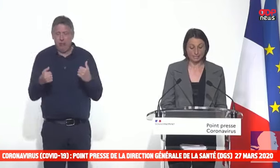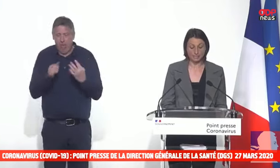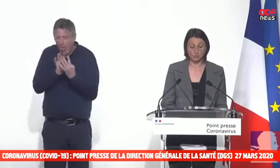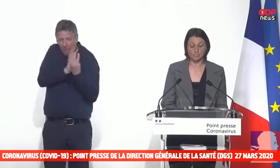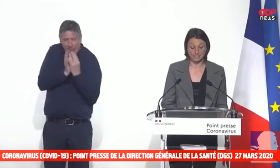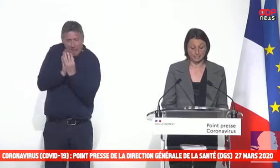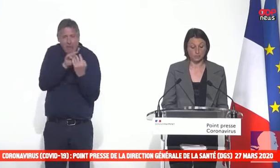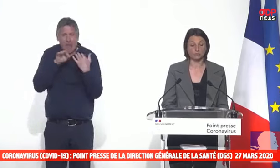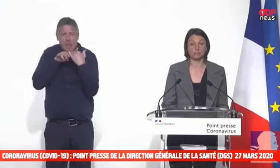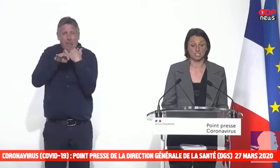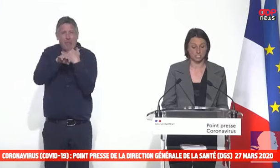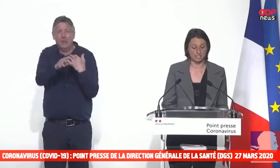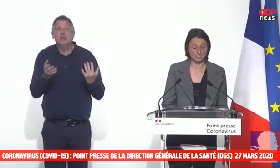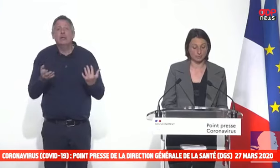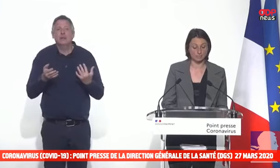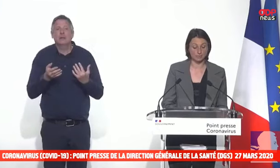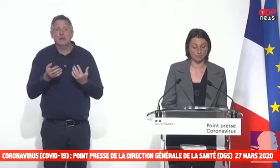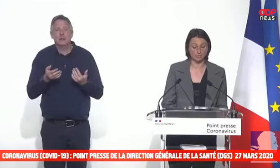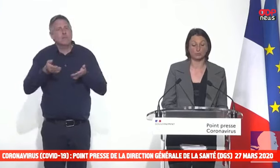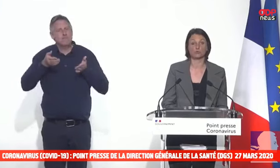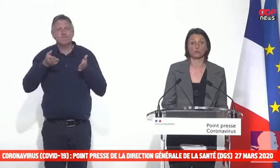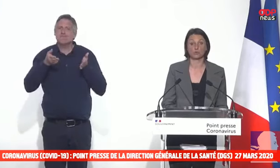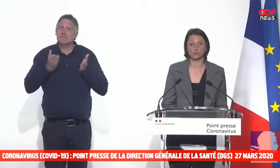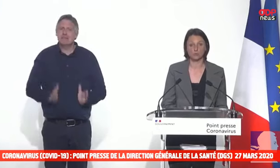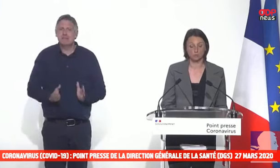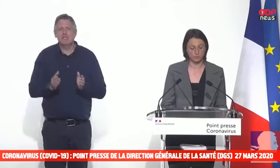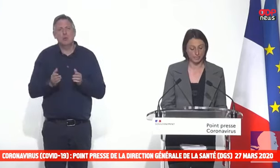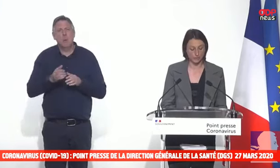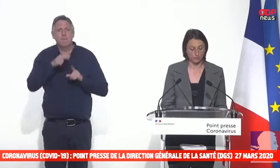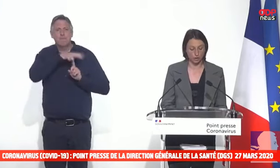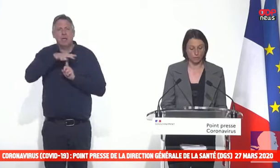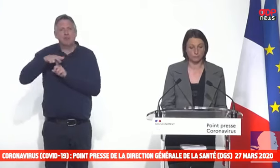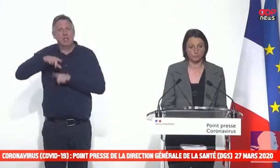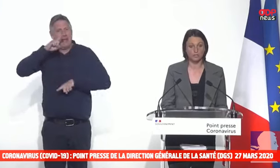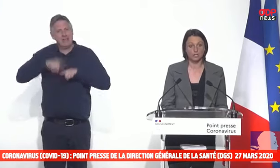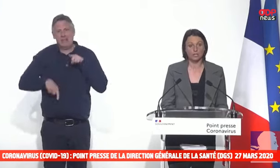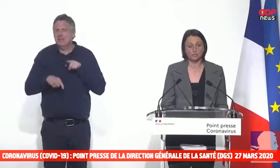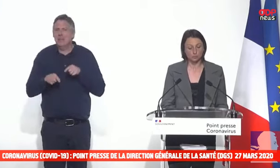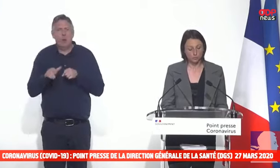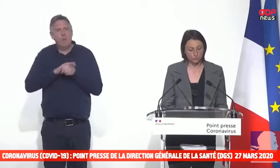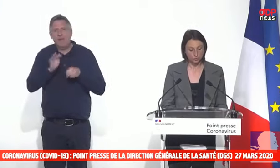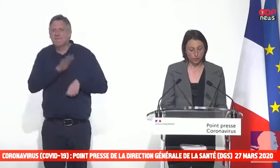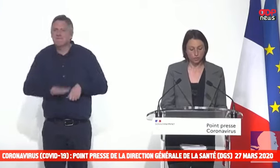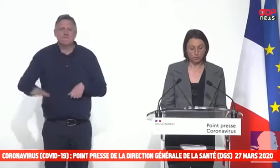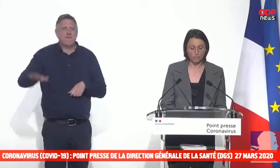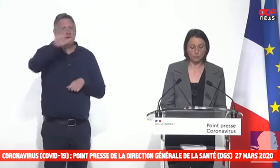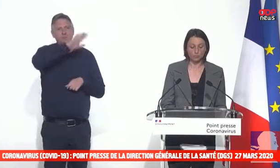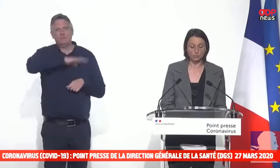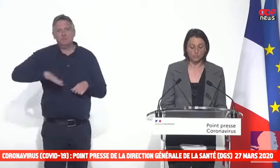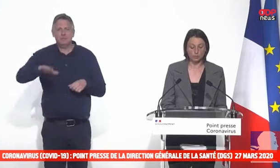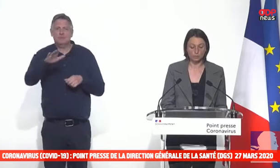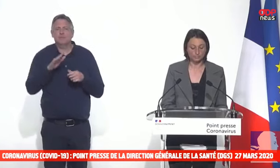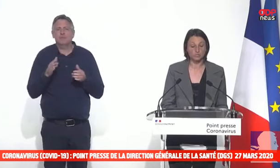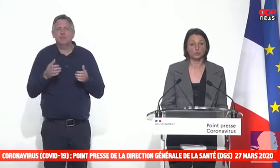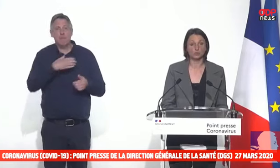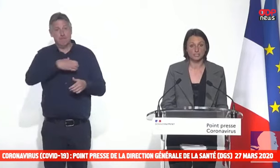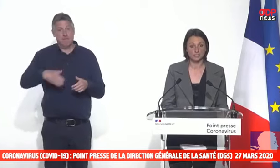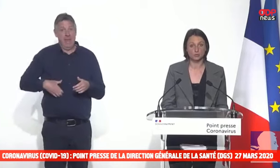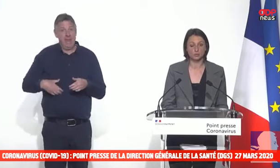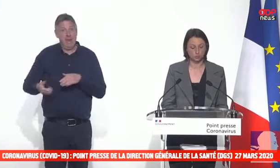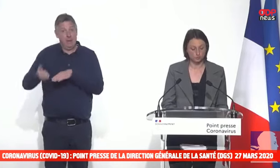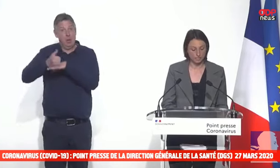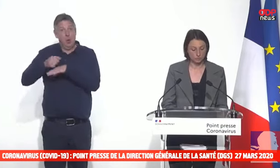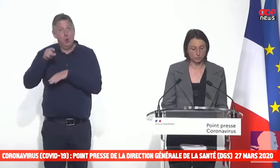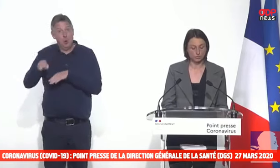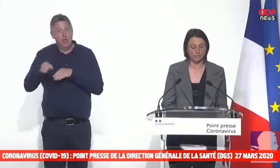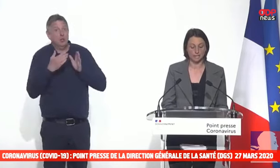la décision d'interdiction des marchés s'applique maintenant sur l'ensemble du territoire. Toutefois, le maire peut demander au préfet une